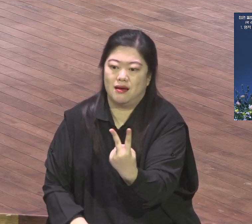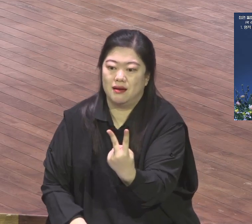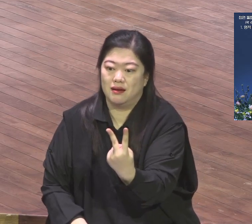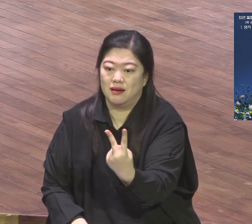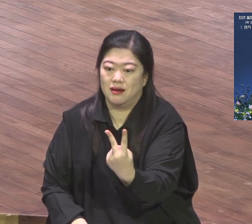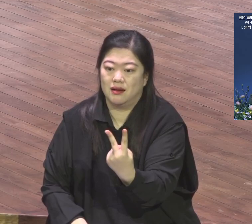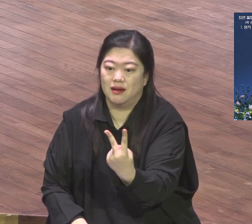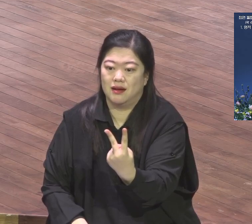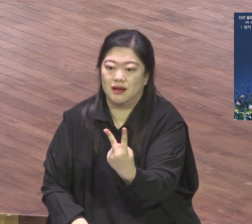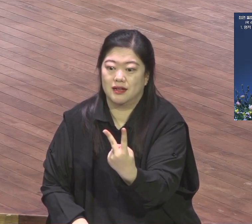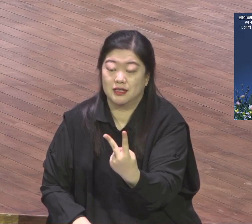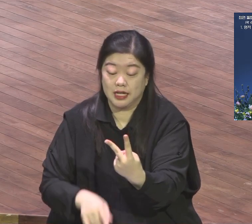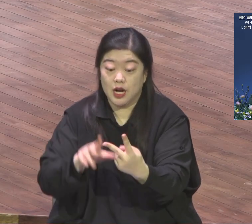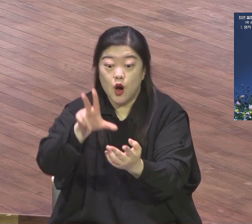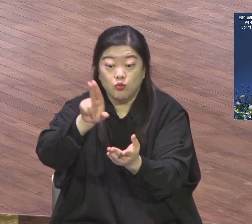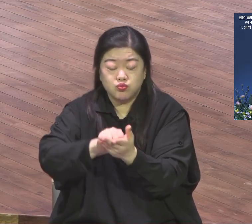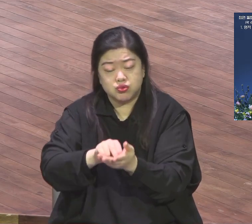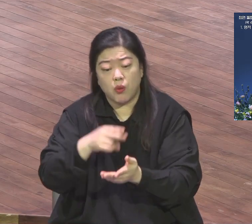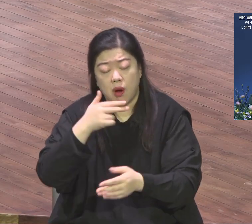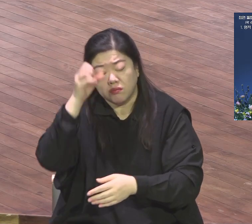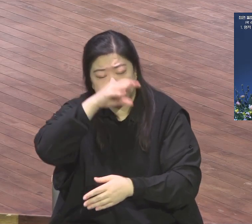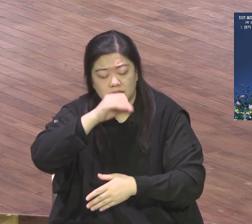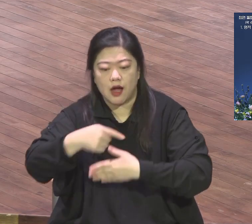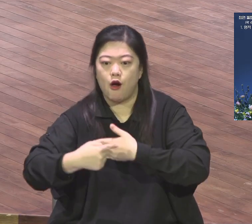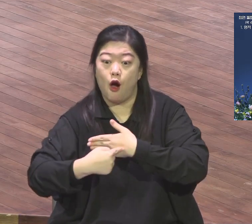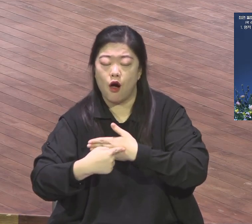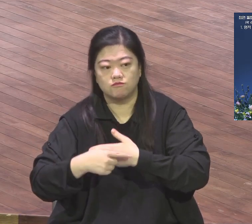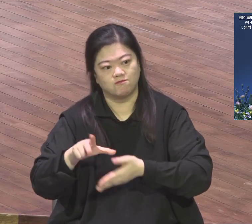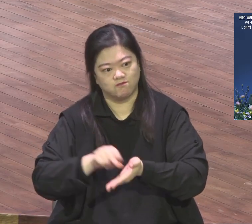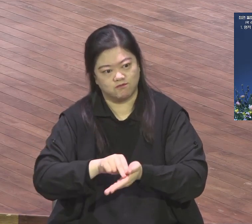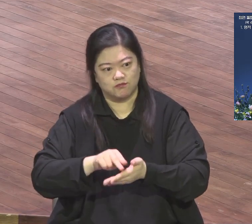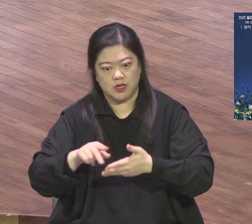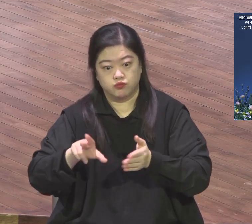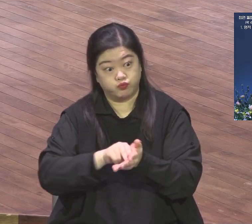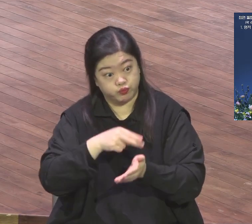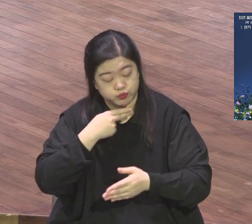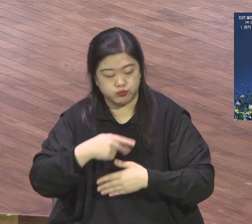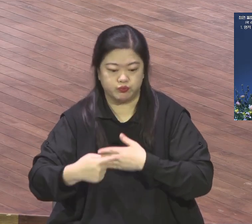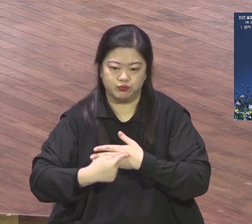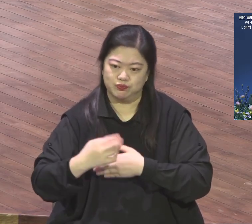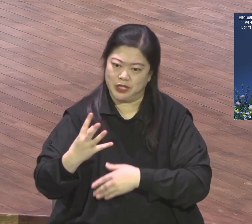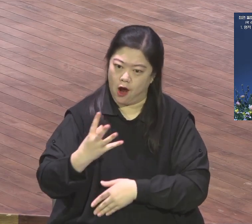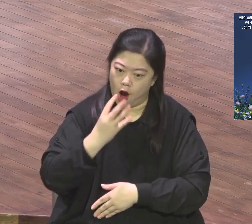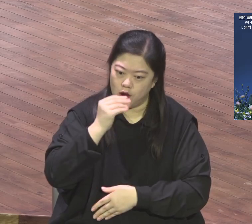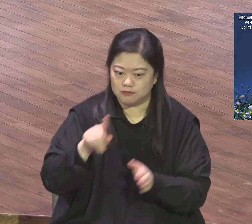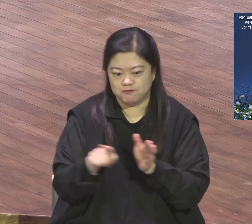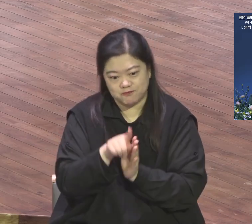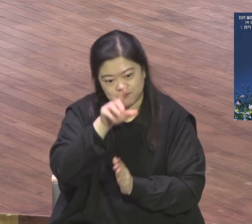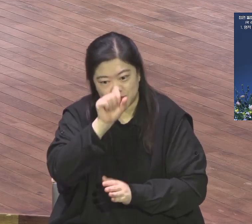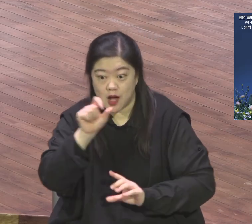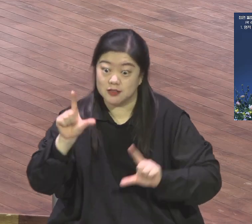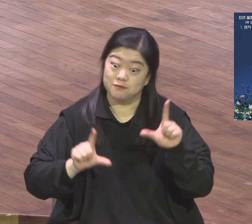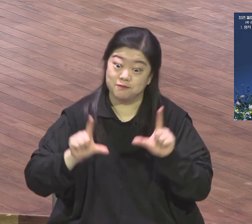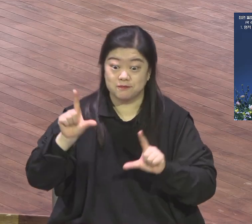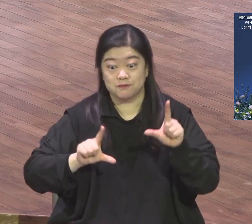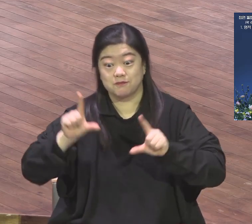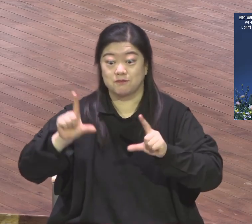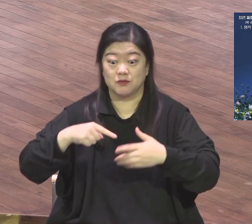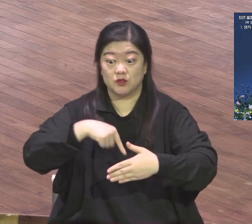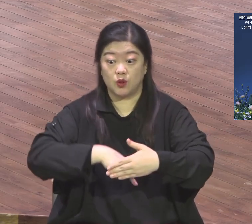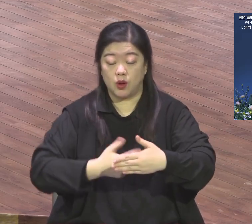풍랑이 와봐야 돼. 문제가 와야 답이 나오지. 실력을 알 수 있지. 테스트 해봐야지. 그래서 하나님 그렇게 하시는